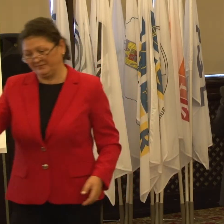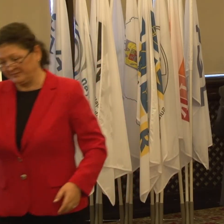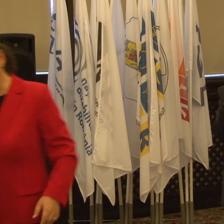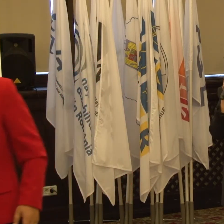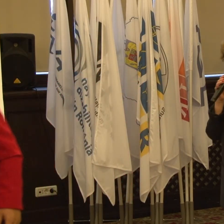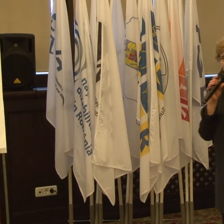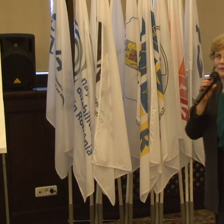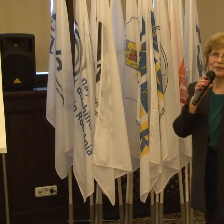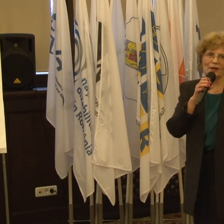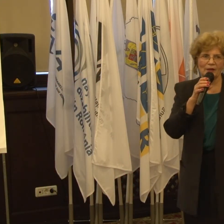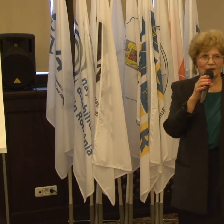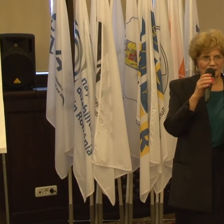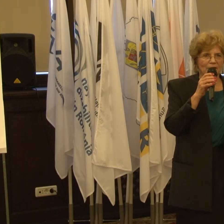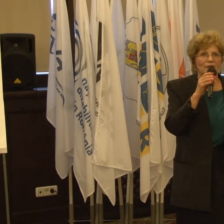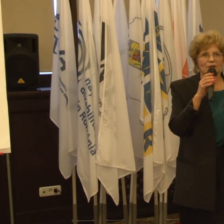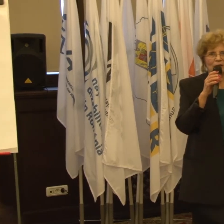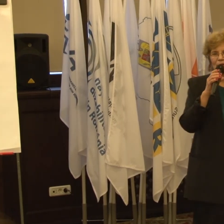fel. Da.